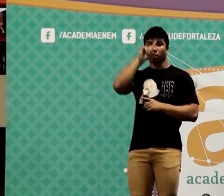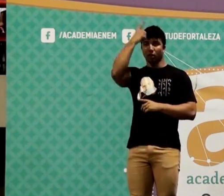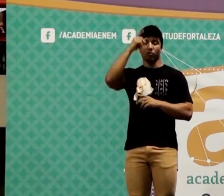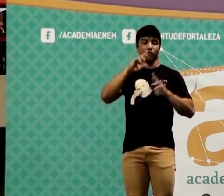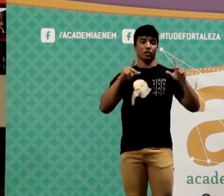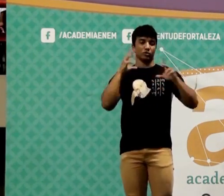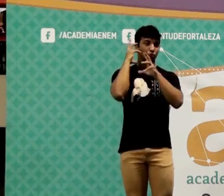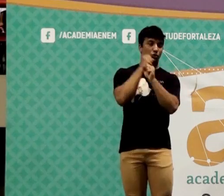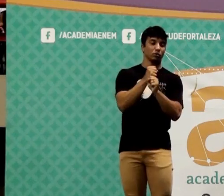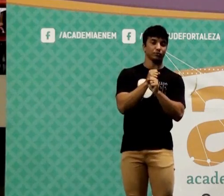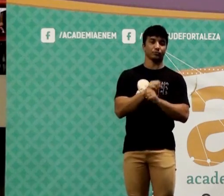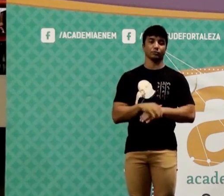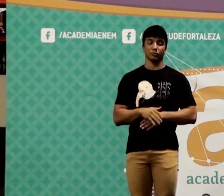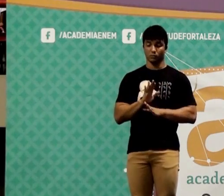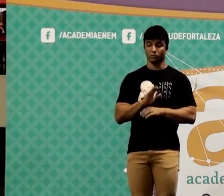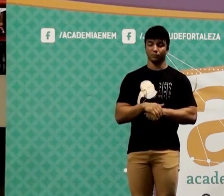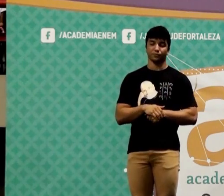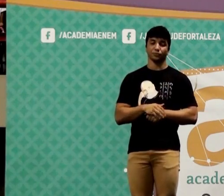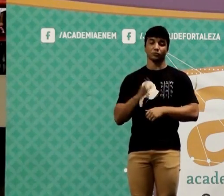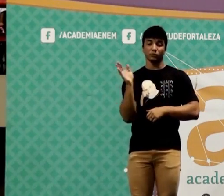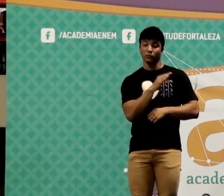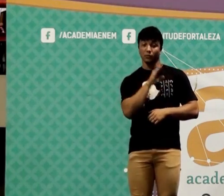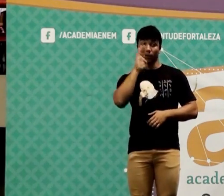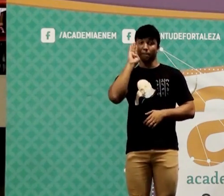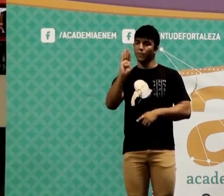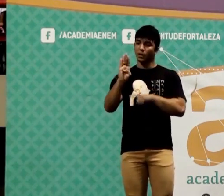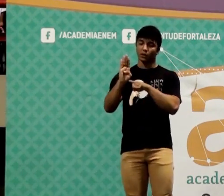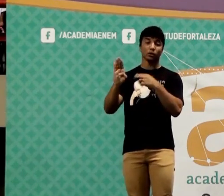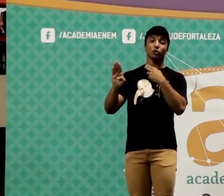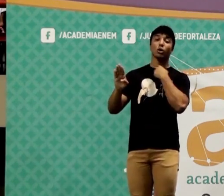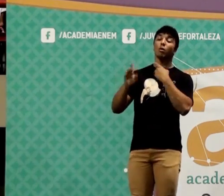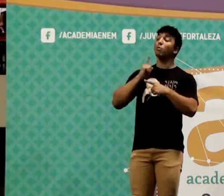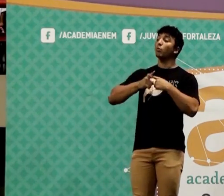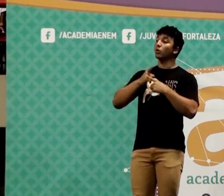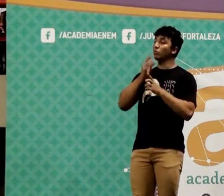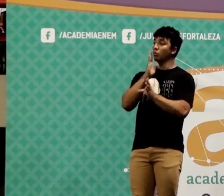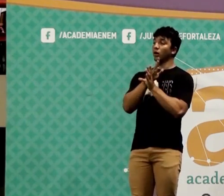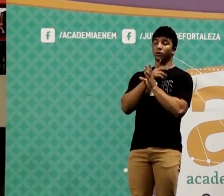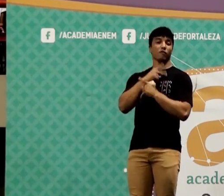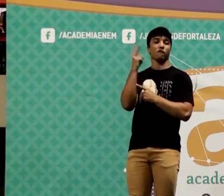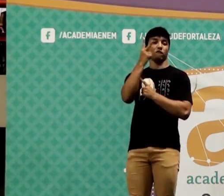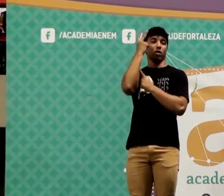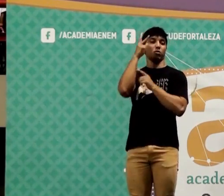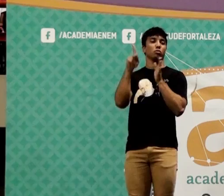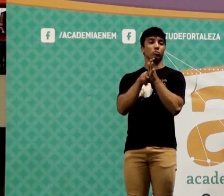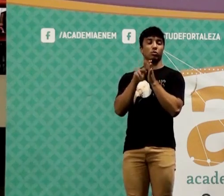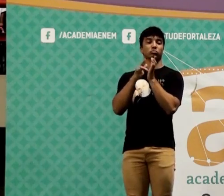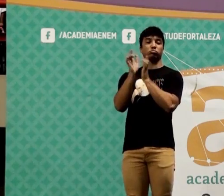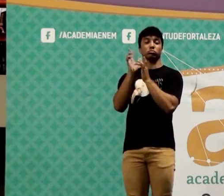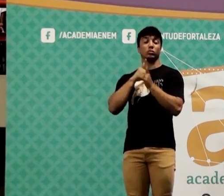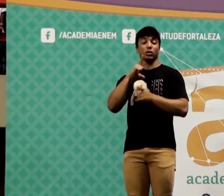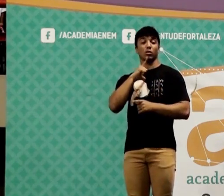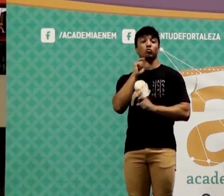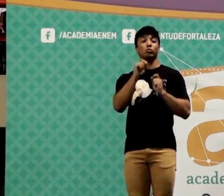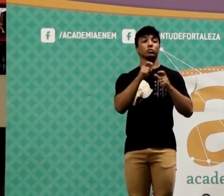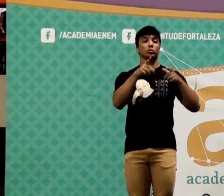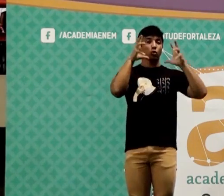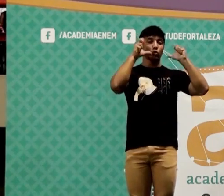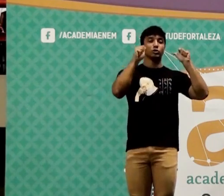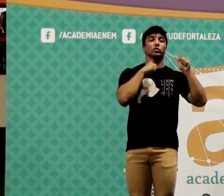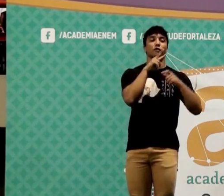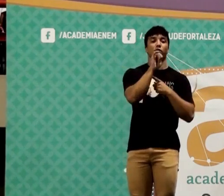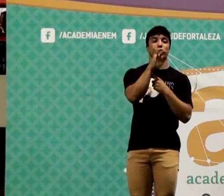Trevas. Só que foi uma pessoa que lá na frente disse isso deles. O homem medieval achava que estava na